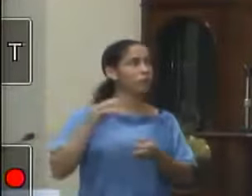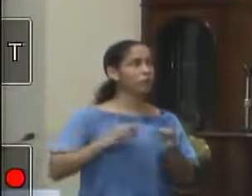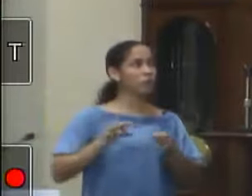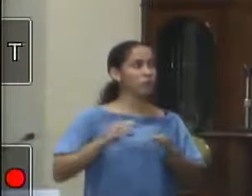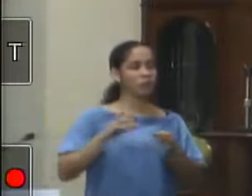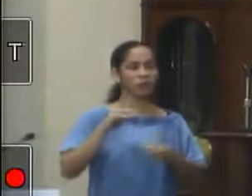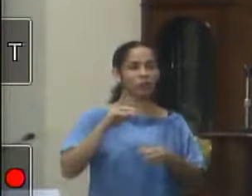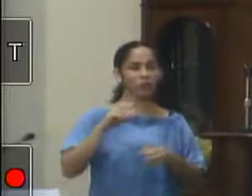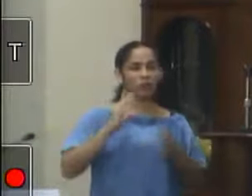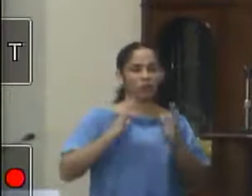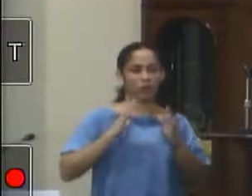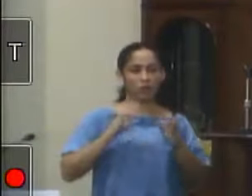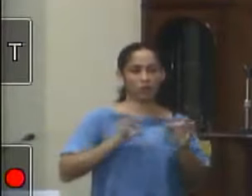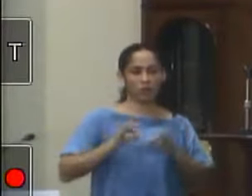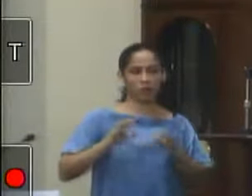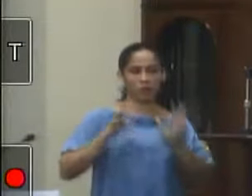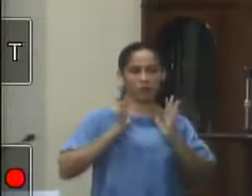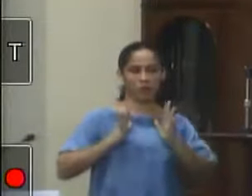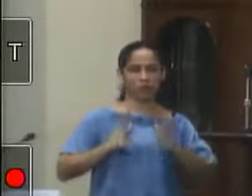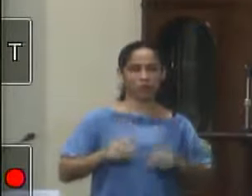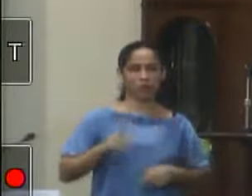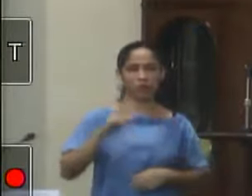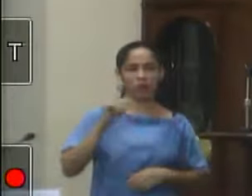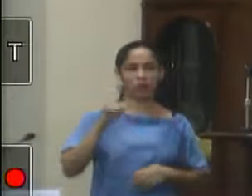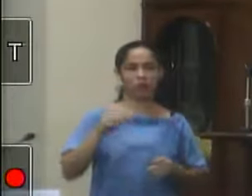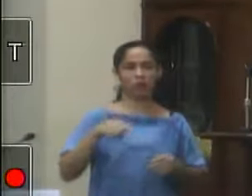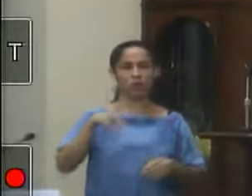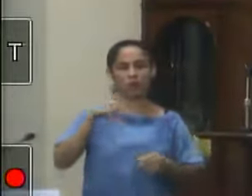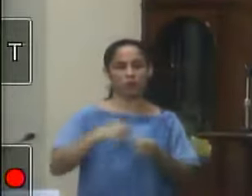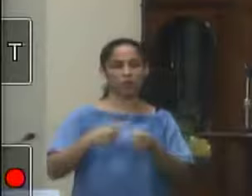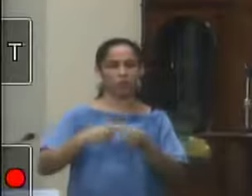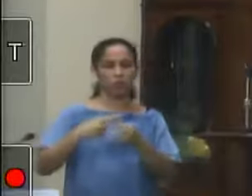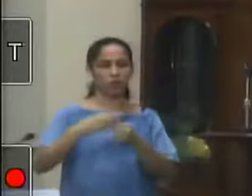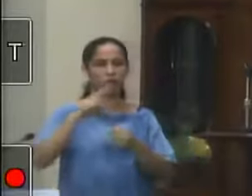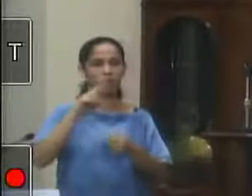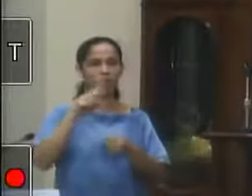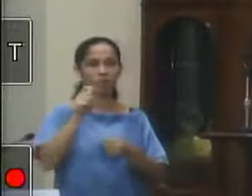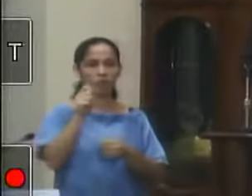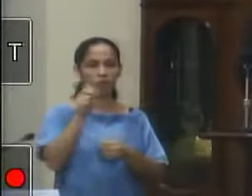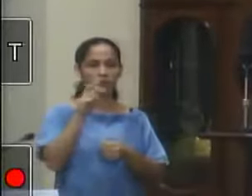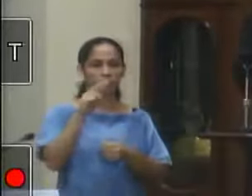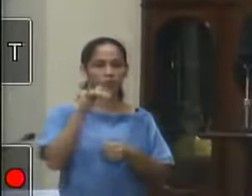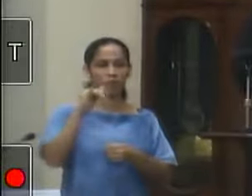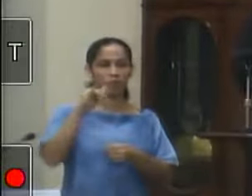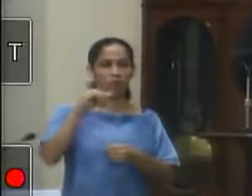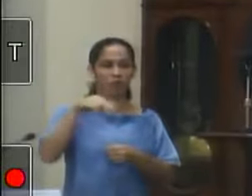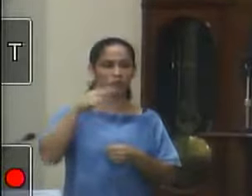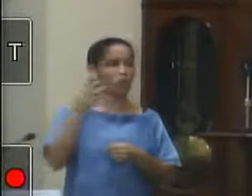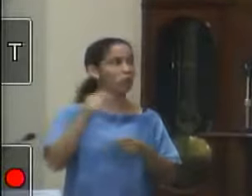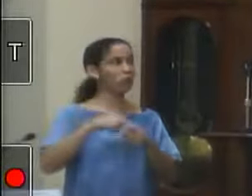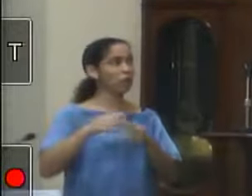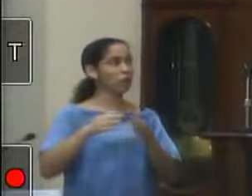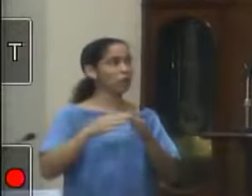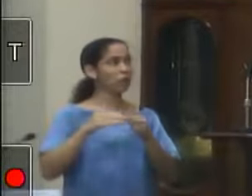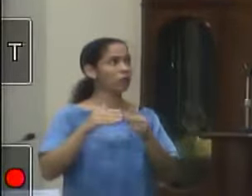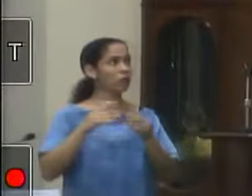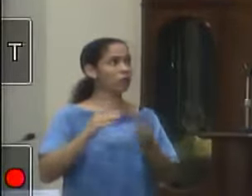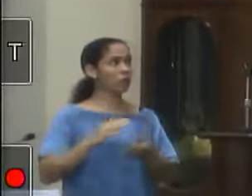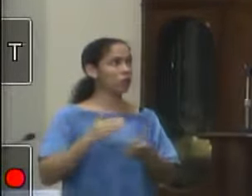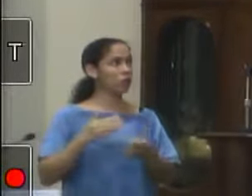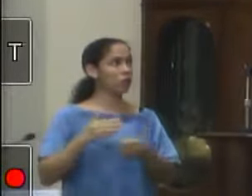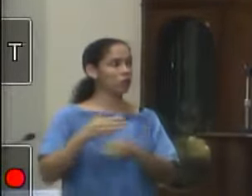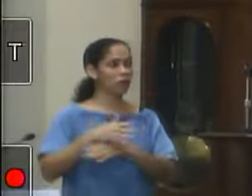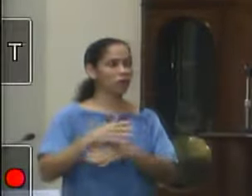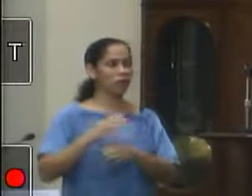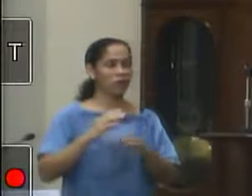Limpa Rio, na Varginha, onde ele nos solicitou que nós entrássemos com essa